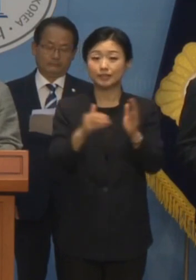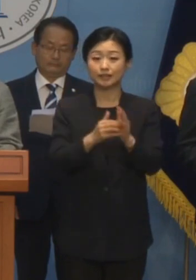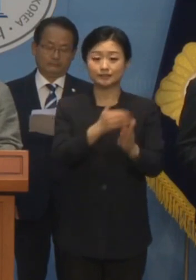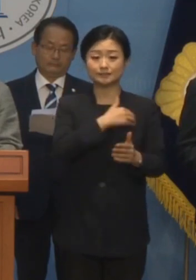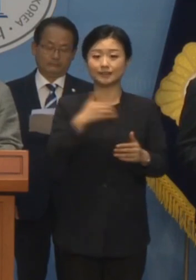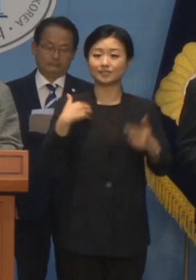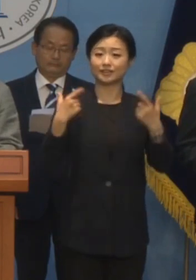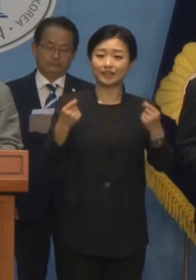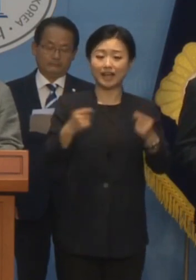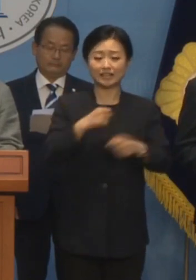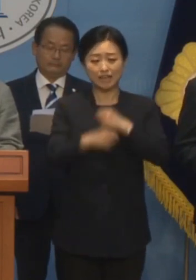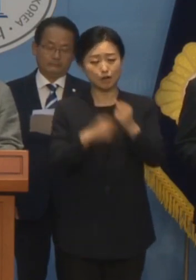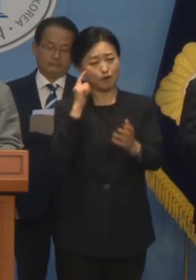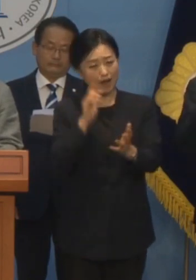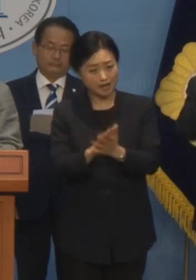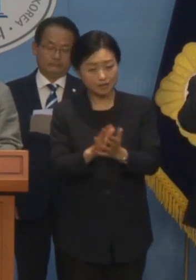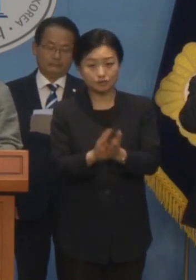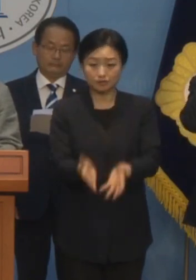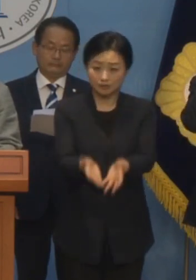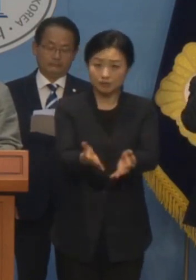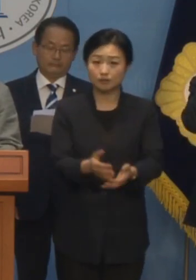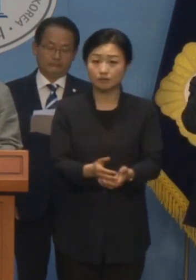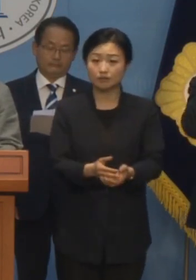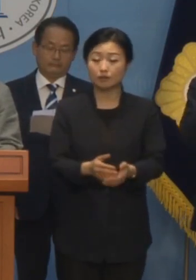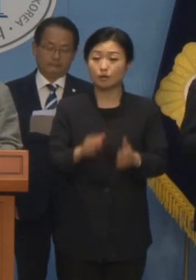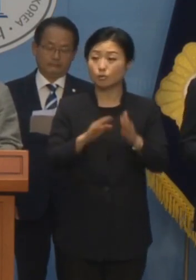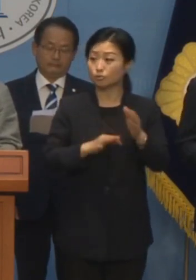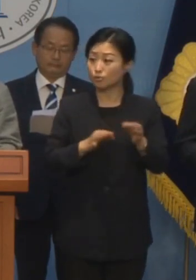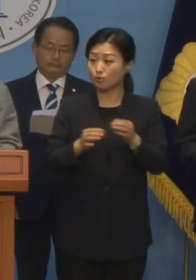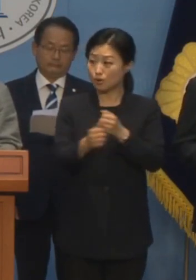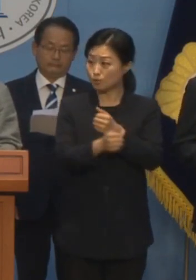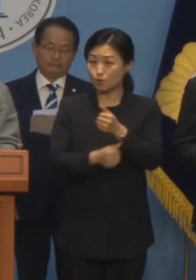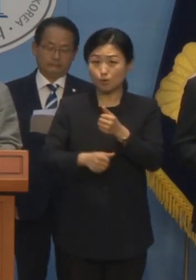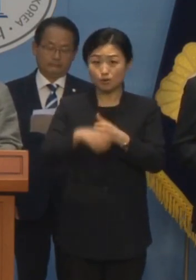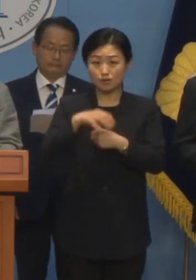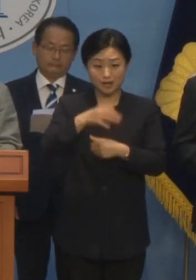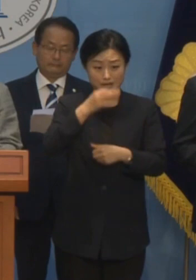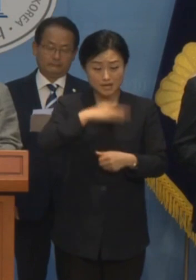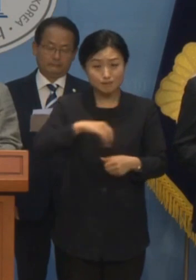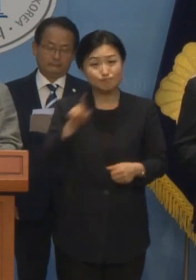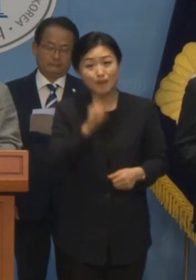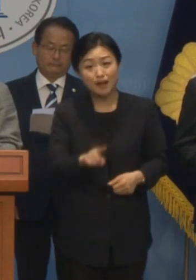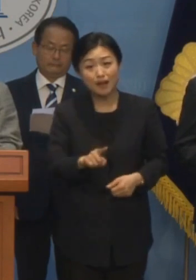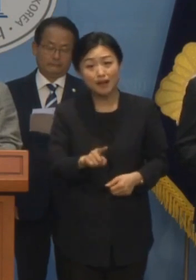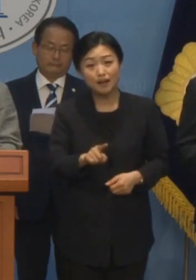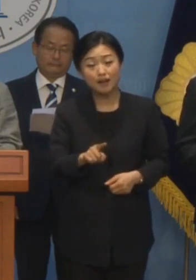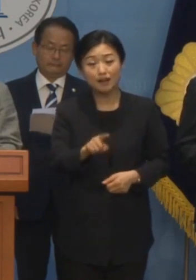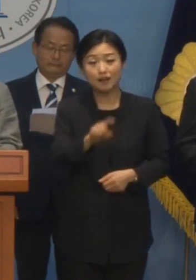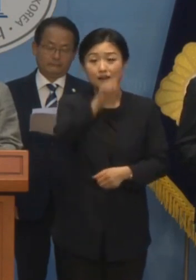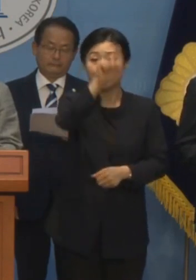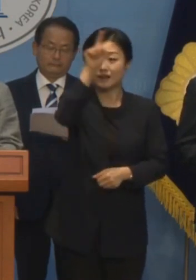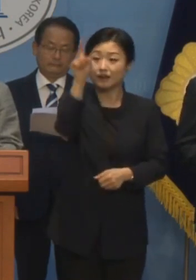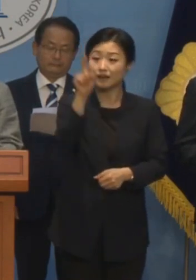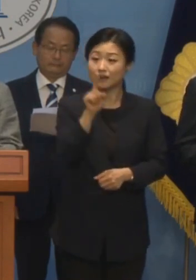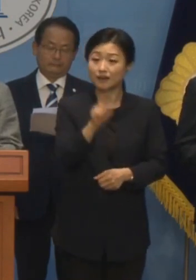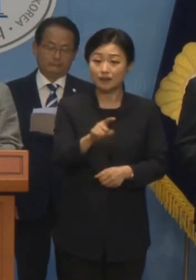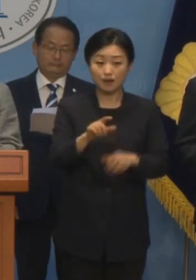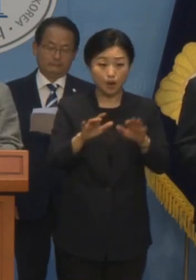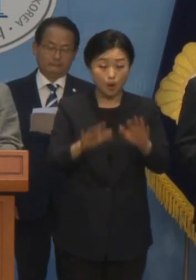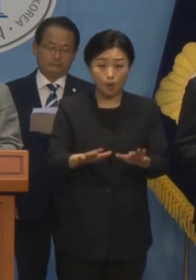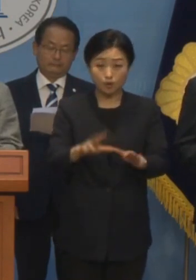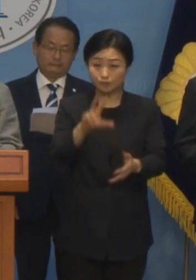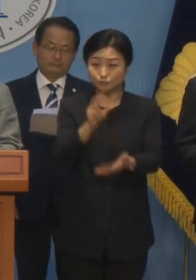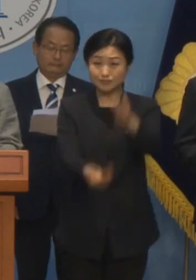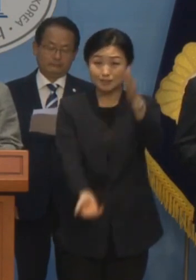있게 자율규제를 주장하더니 공정위는 대체 무슨 성과를 내었단 말입니까? 그 성과가 오늘의